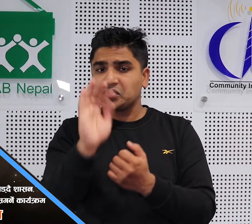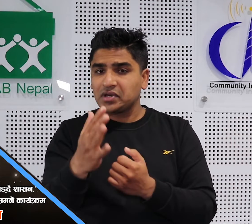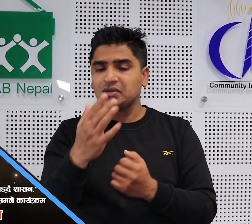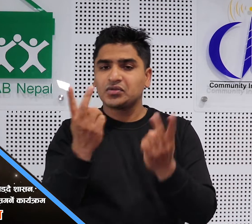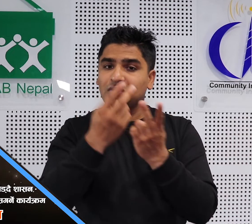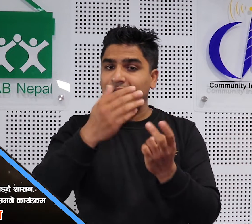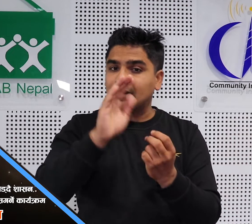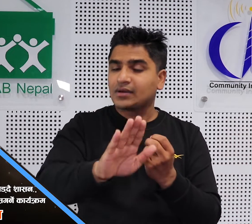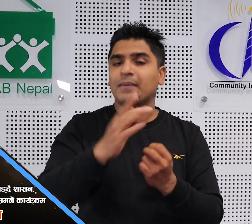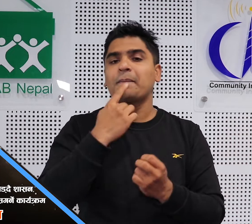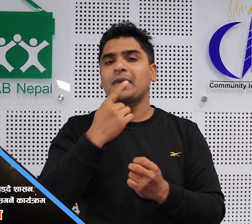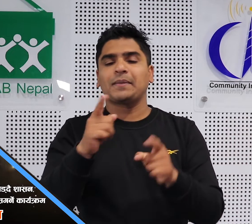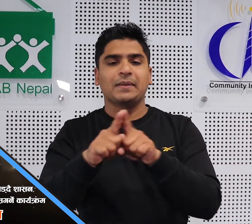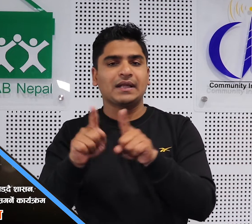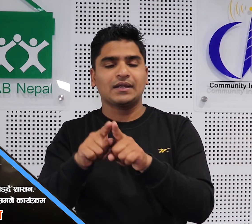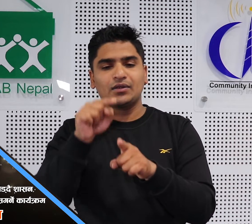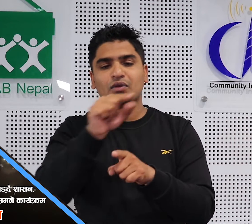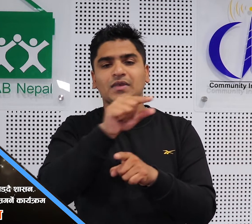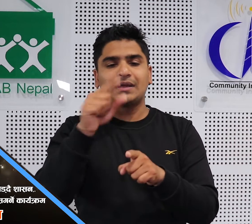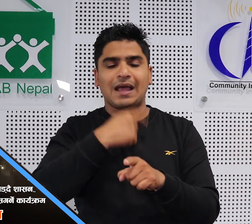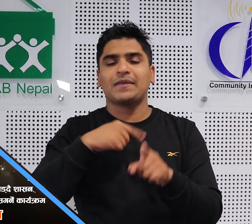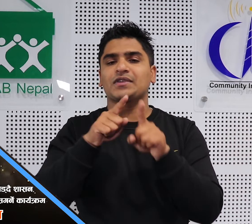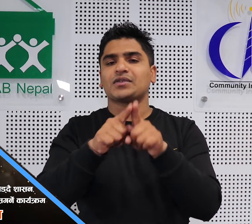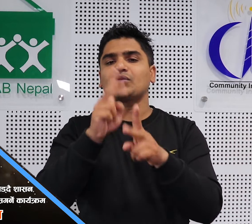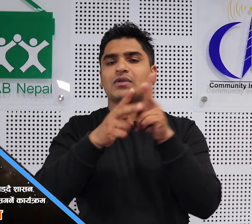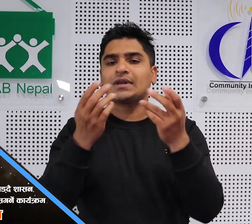जस्तो लागेको छ भने पनि यो विषयमा हामीसँग कुराकानी